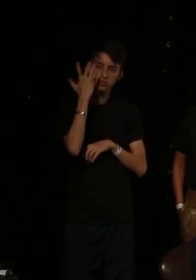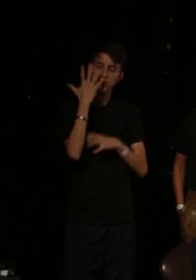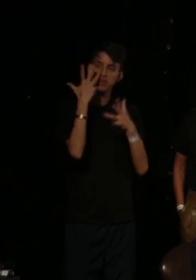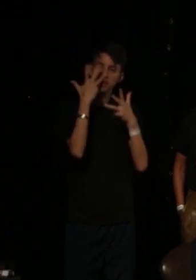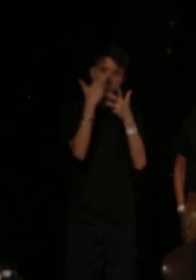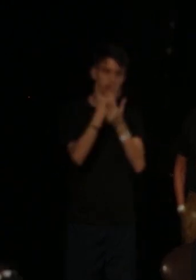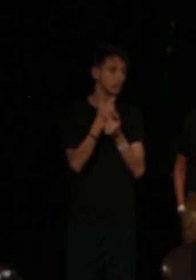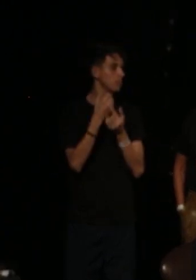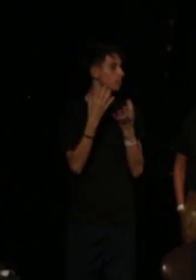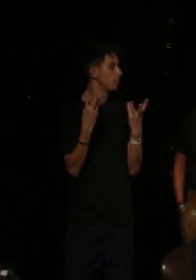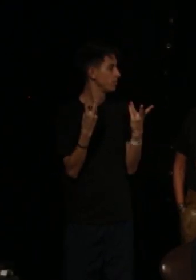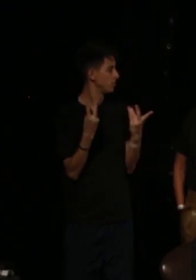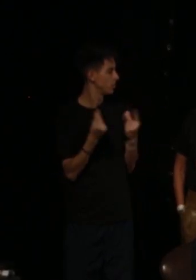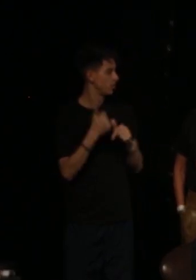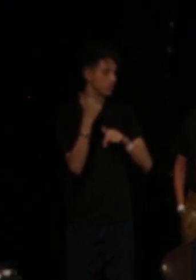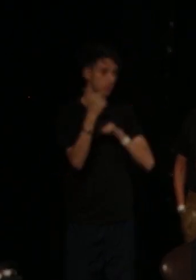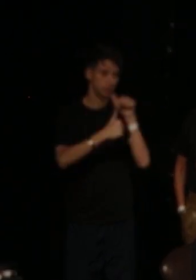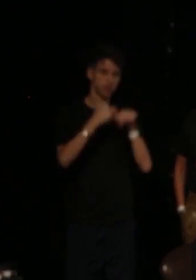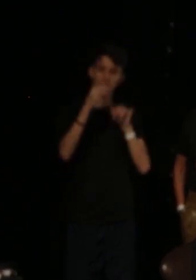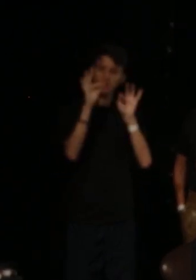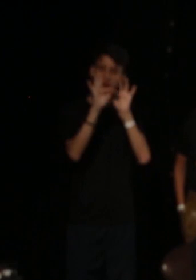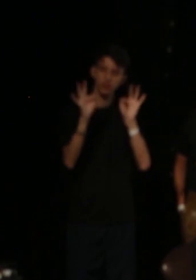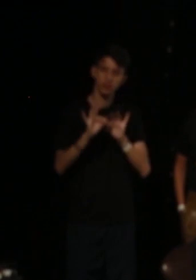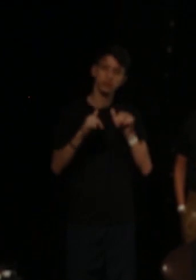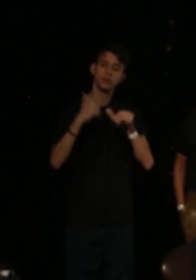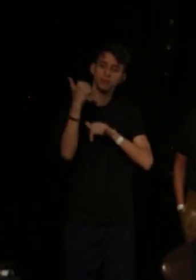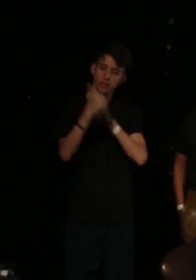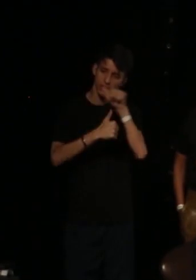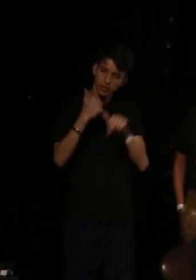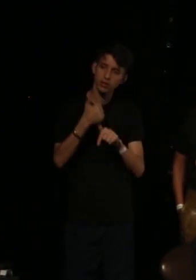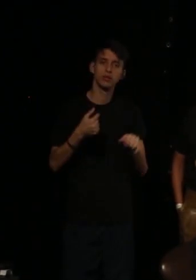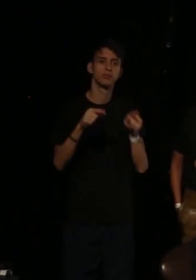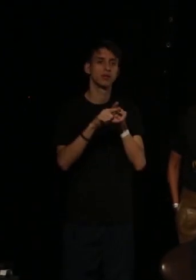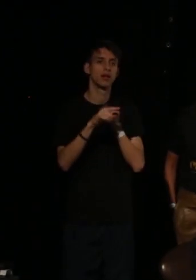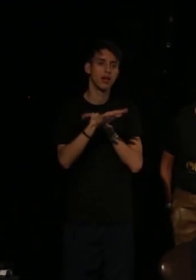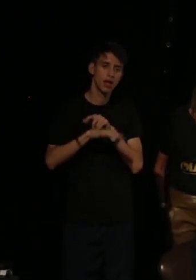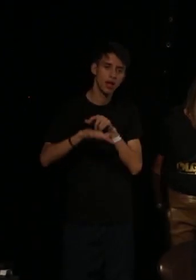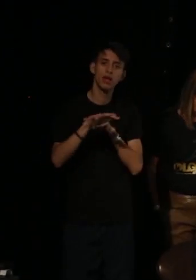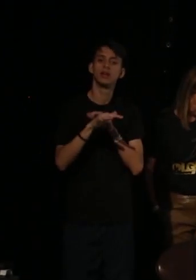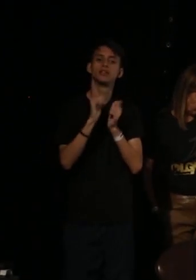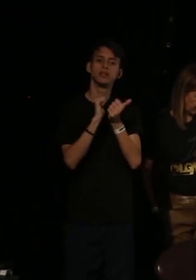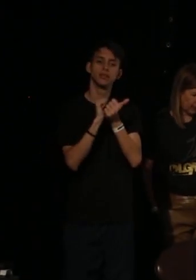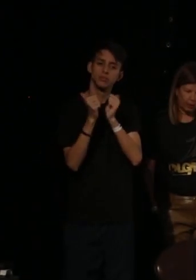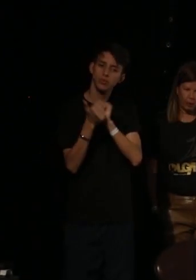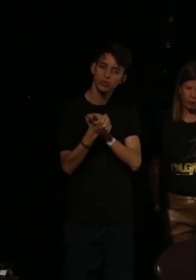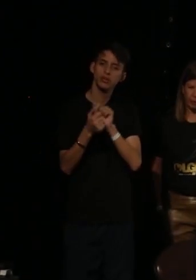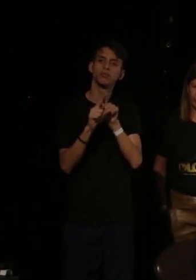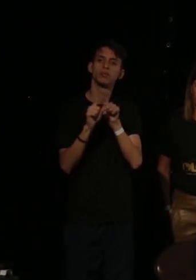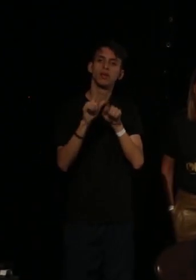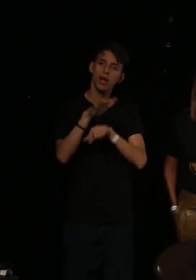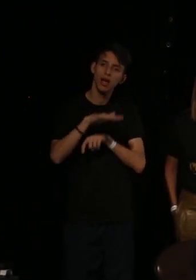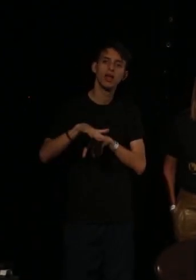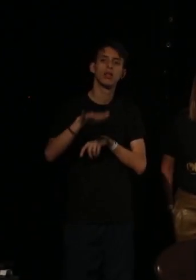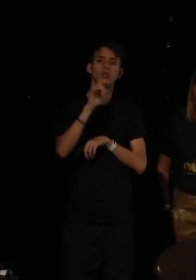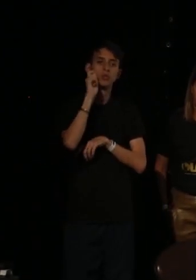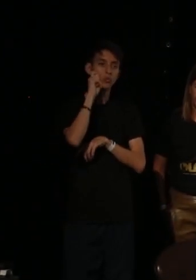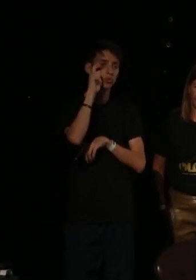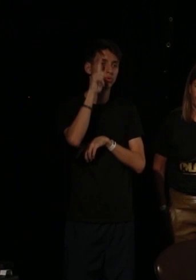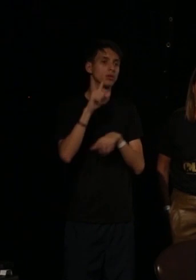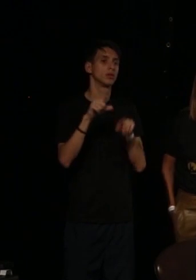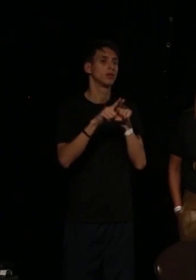maravilhosas, inseridas, felizes, atuando, seja na área de esporte, seja na área de cultura,